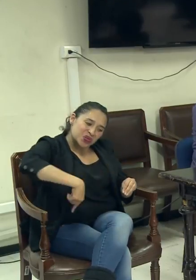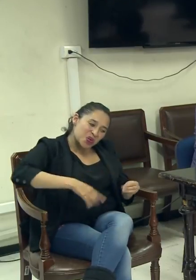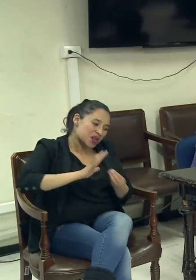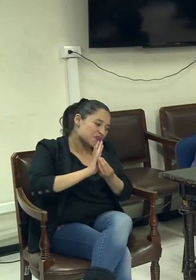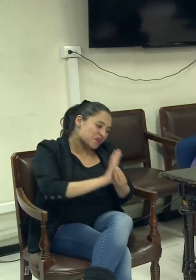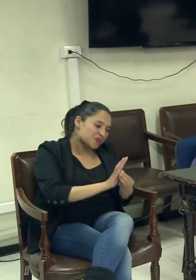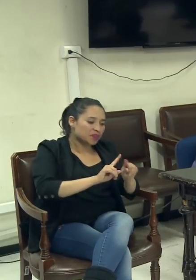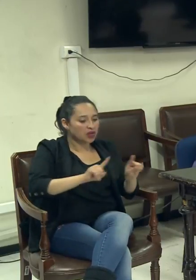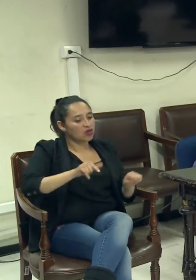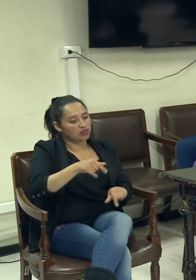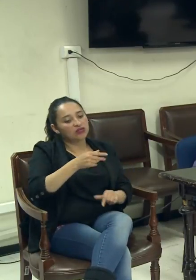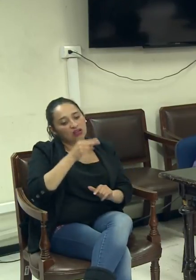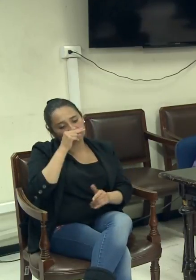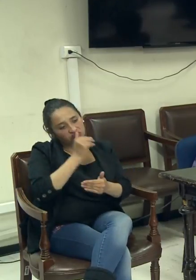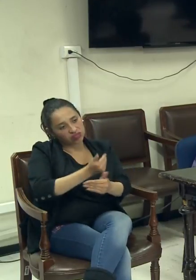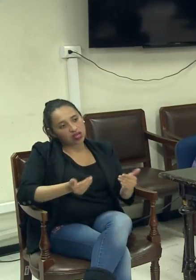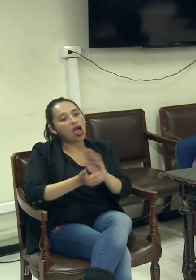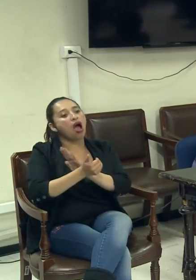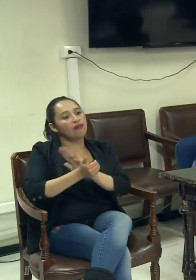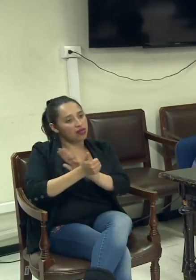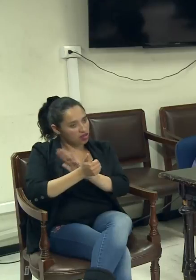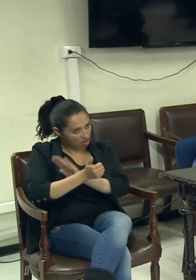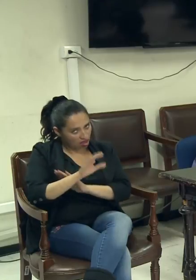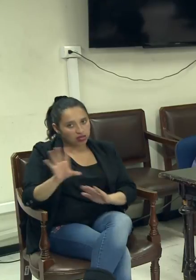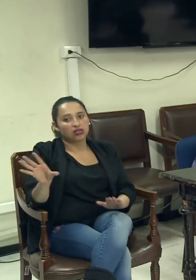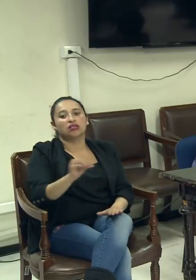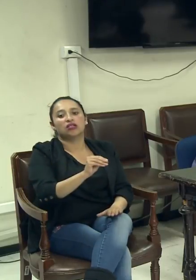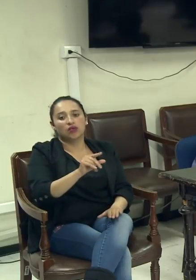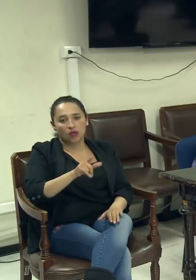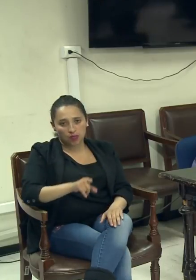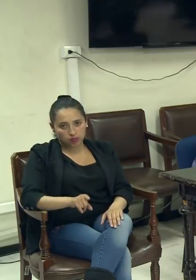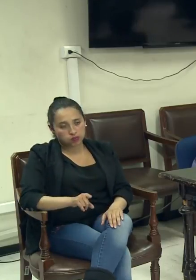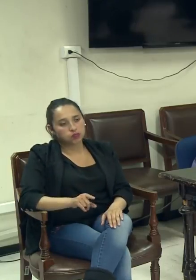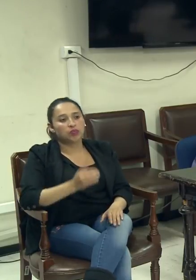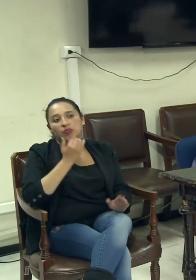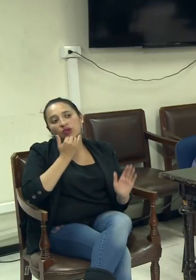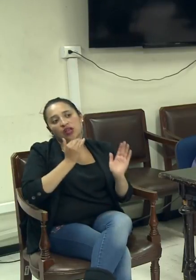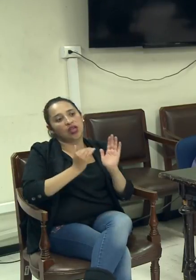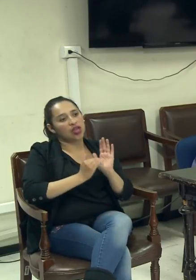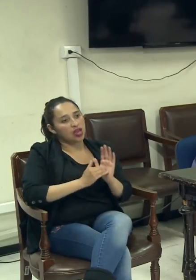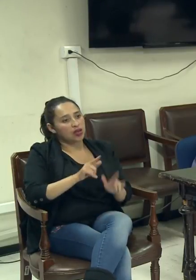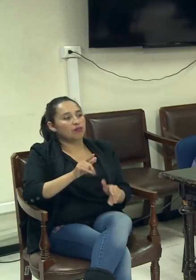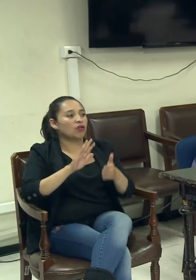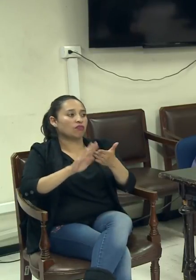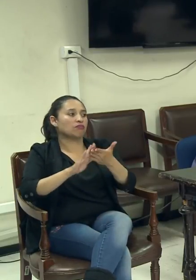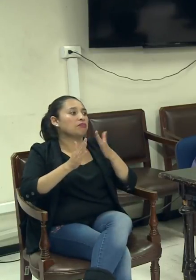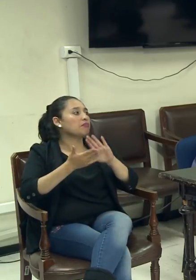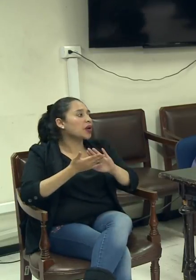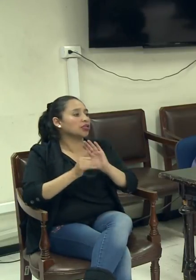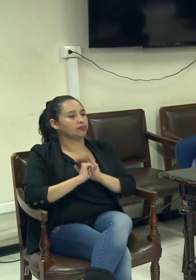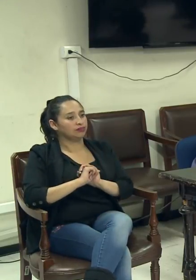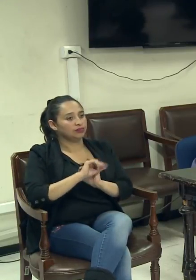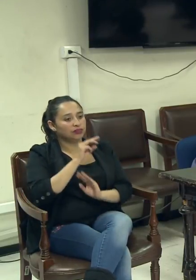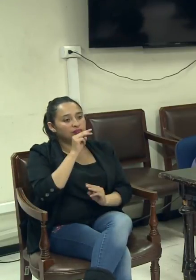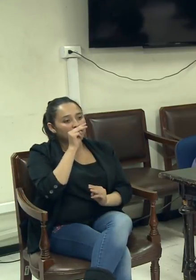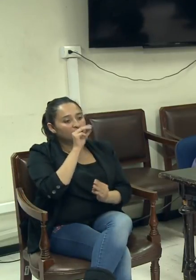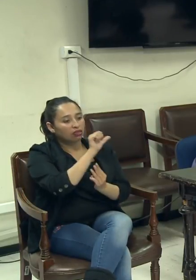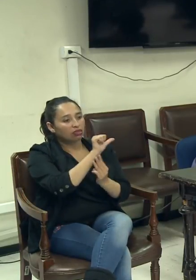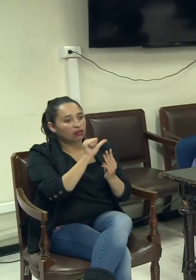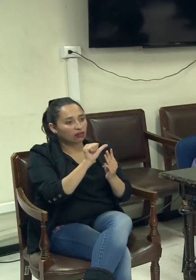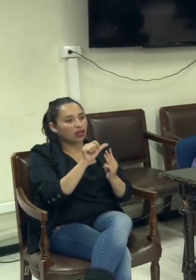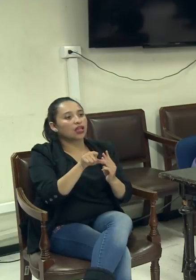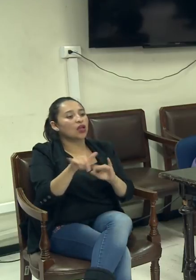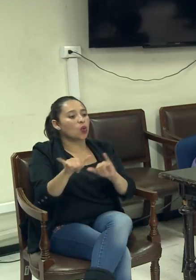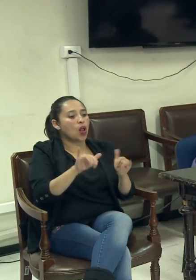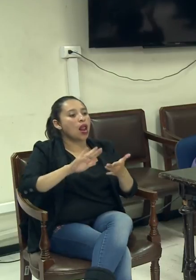tienen habilidades que no son las de todas, ¿no? Por ejemplo, de poner paz. Eran las más pacíficas